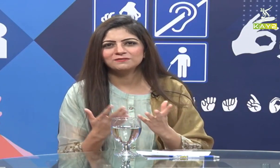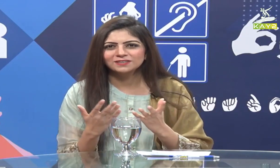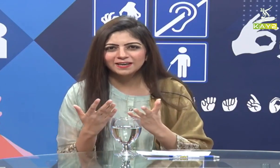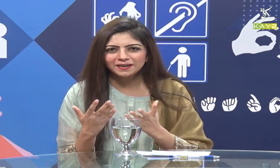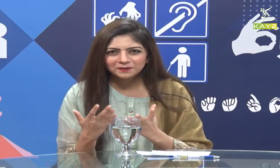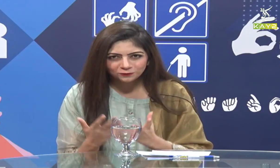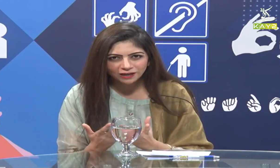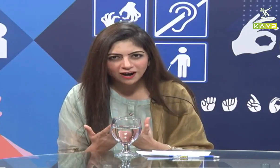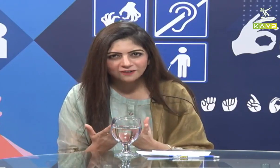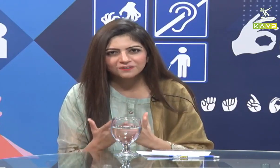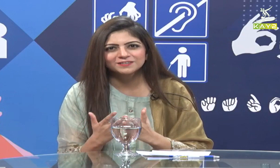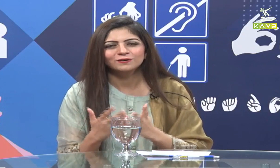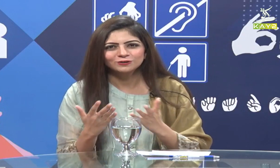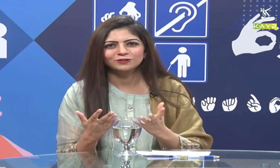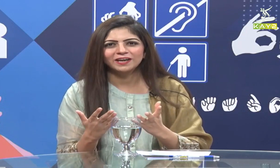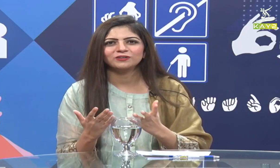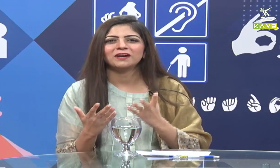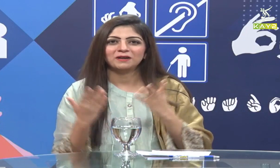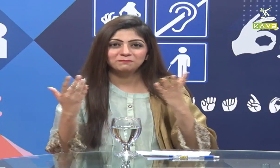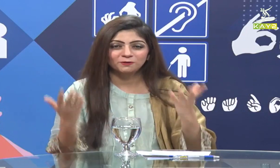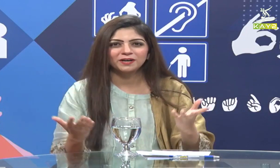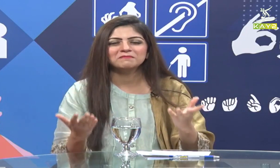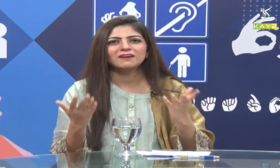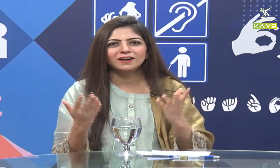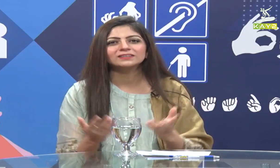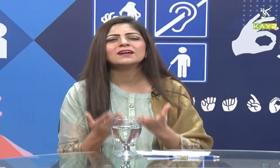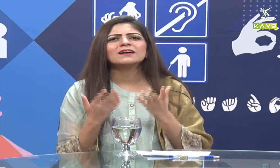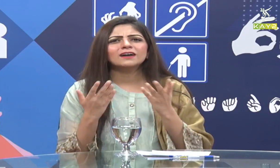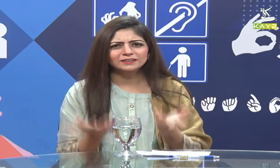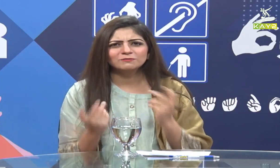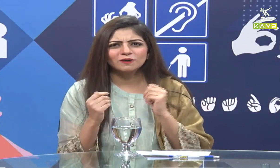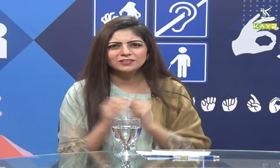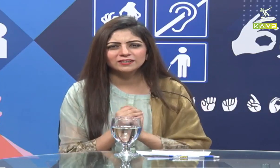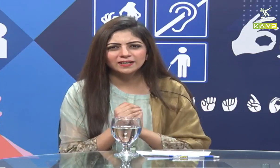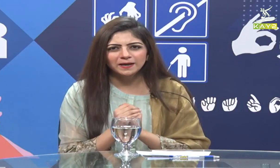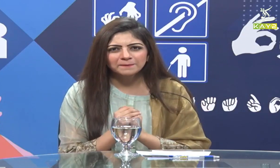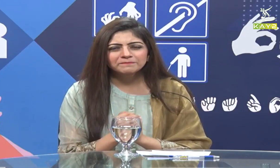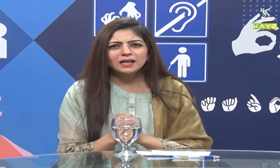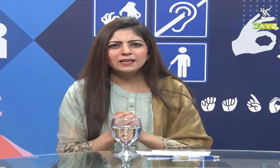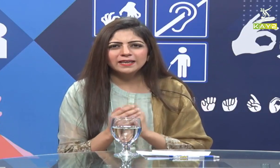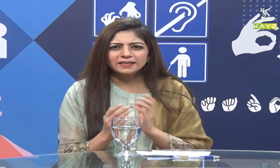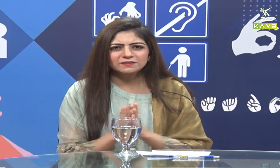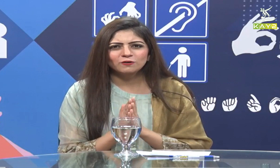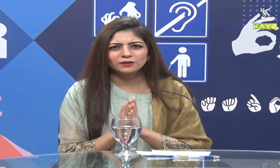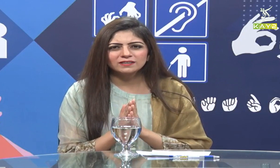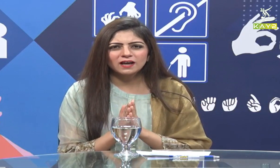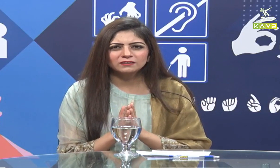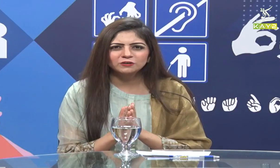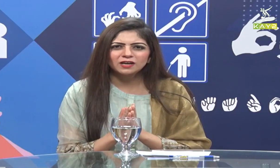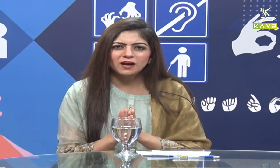से खुदा हाफिज़ हो चुका है, क्योंकि हमारे प्रोग्राम का वक्त ख़त्म हुआ जाता है। लेकिन इस नोट के साथ, क्योंकि आज